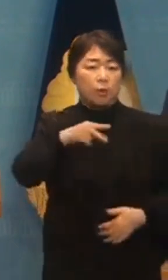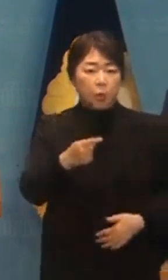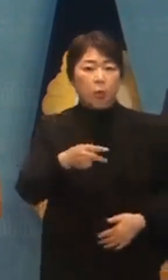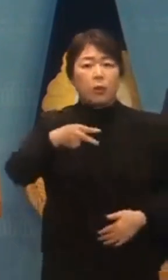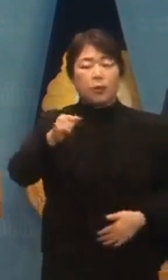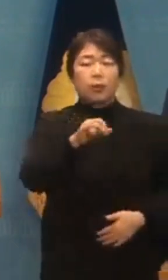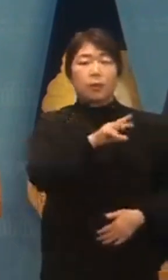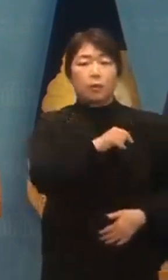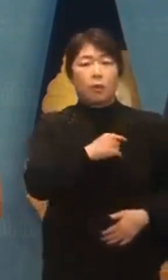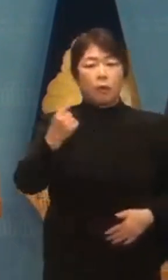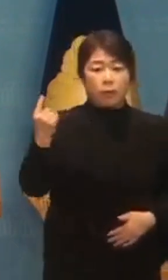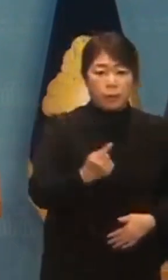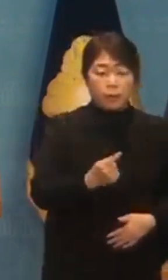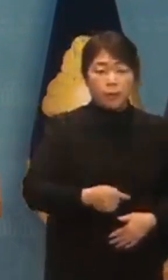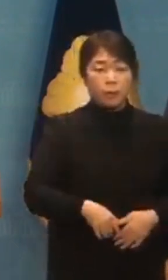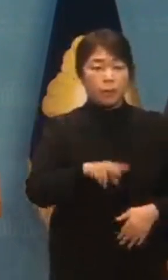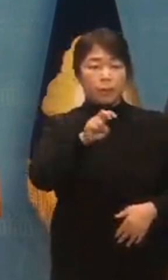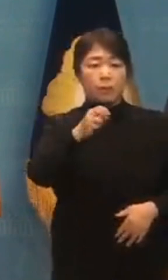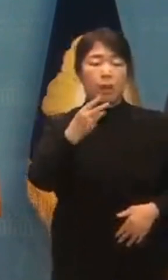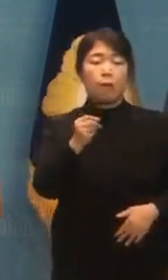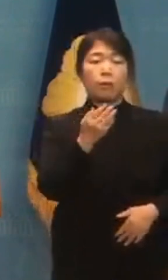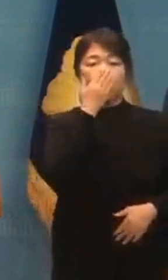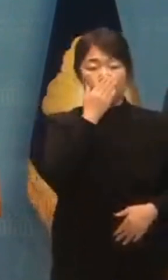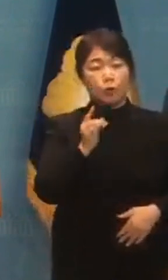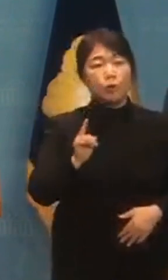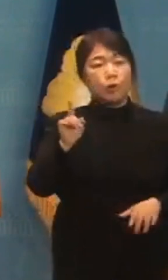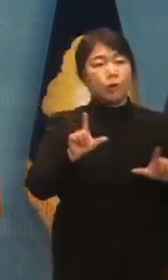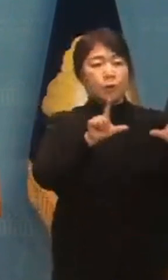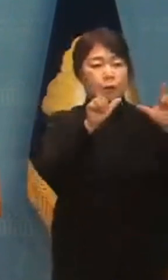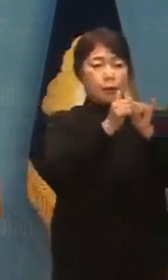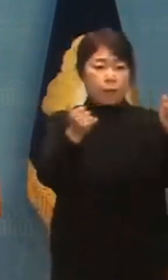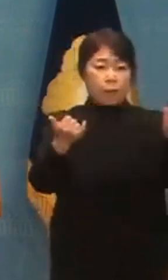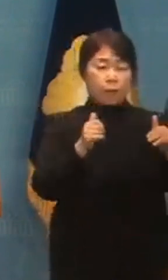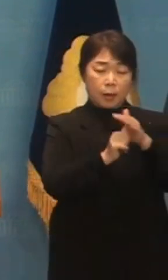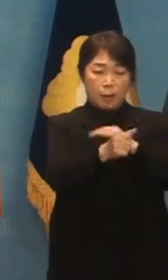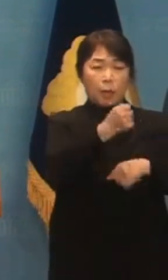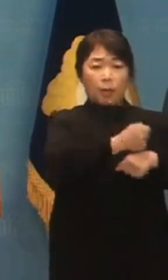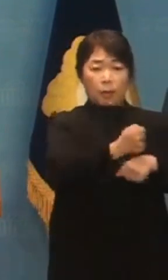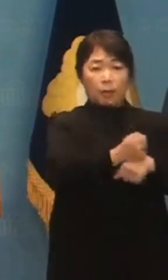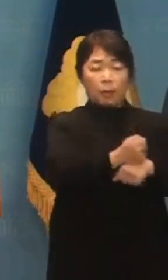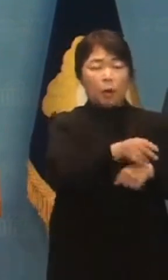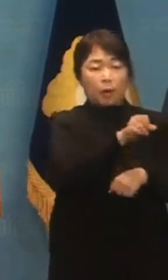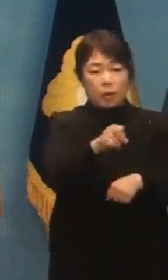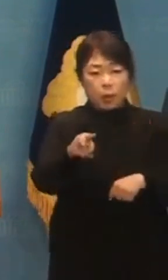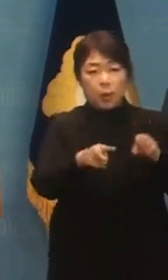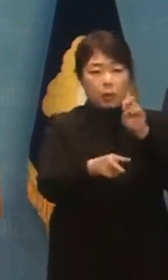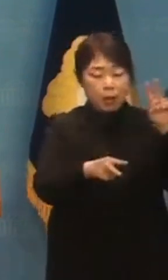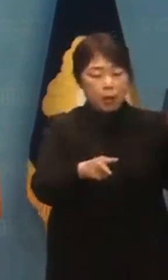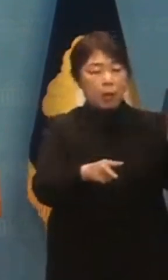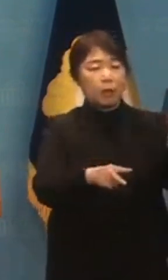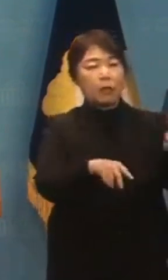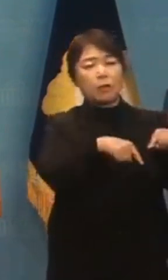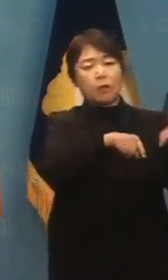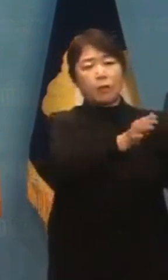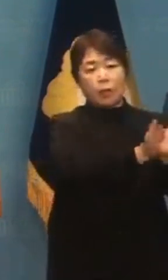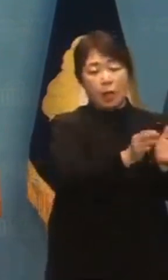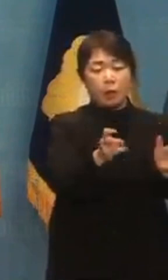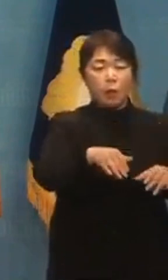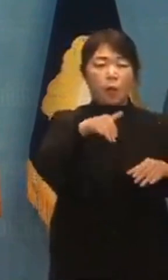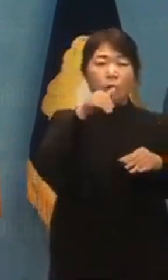도의원, 시의원들은 28만 순천 시민을 대변하여 여야 정당과 중앙선거관리위원회